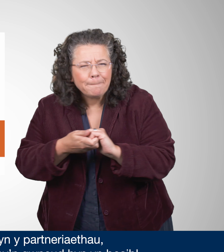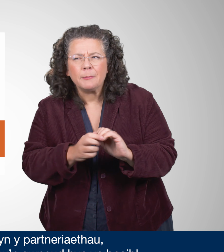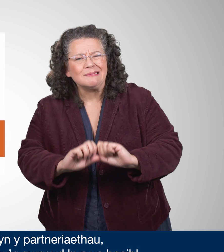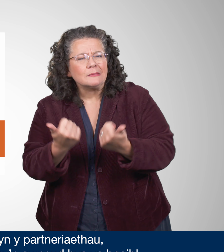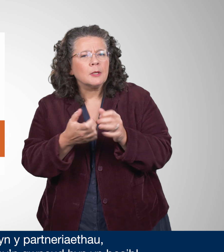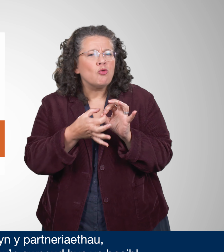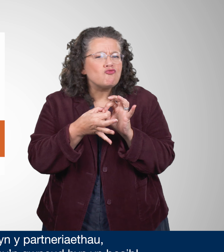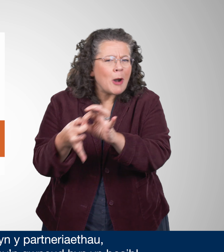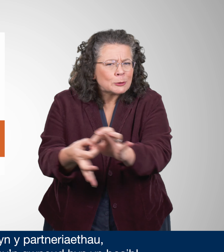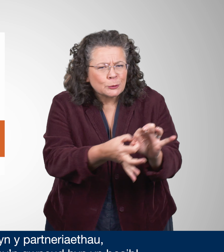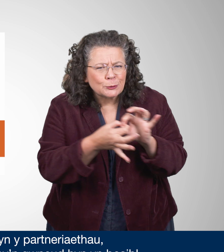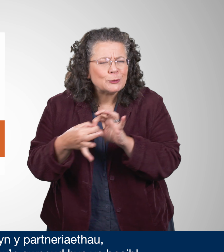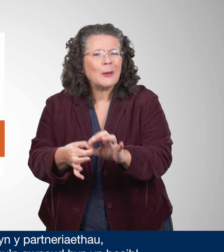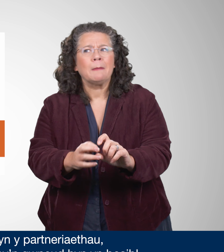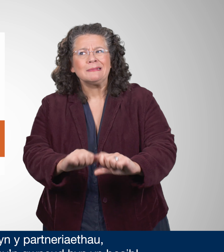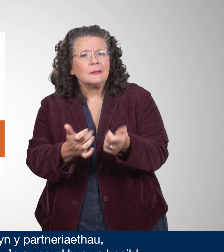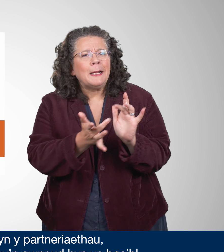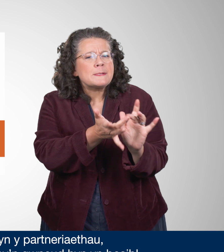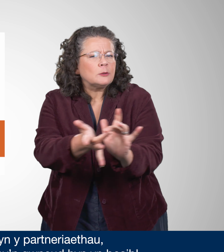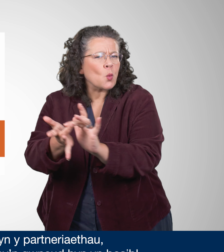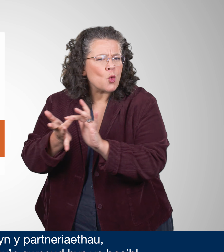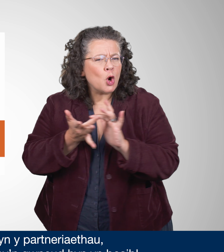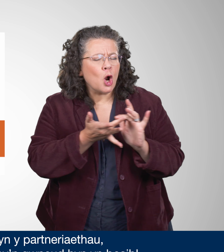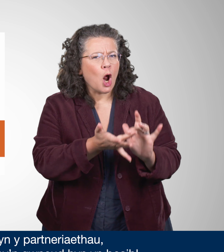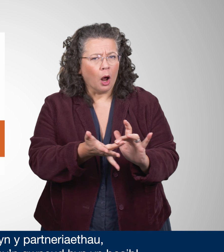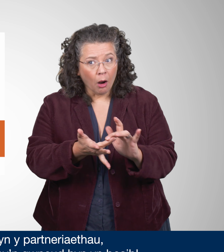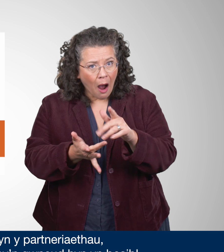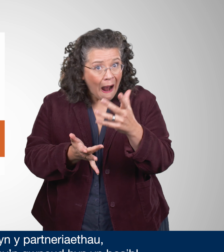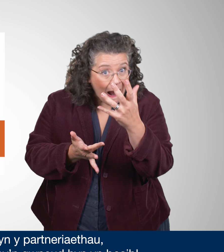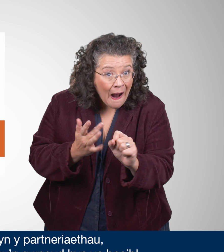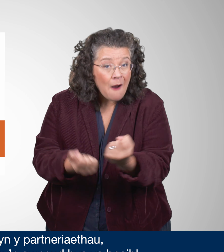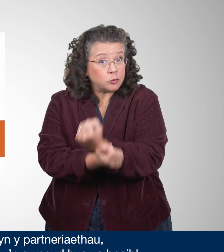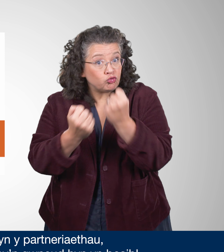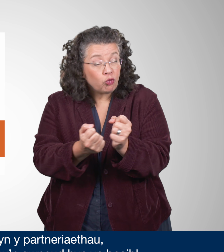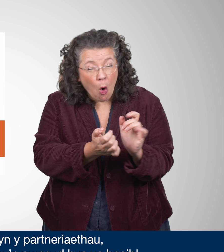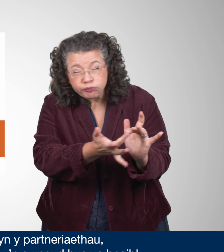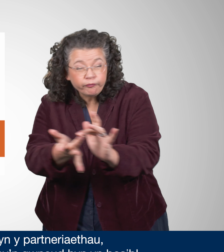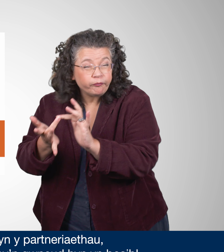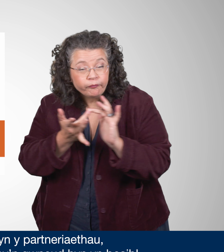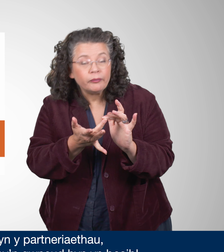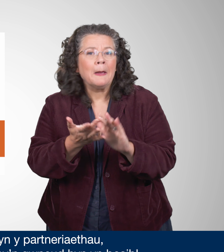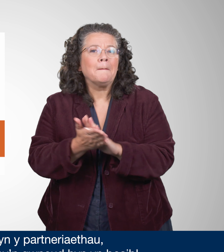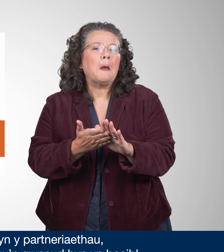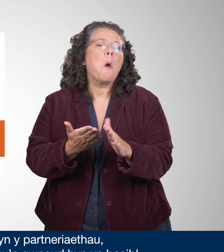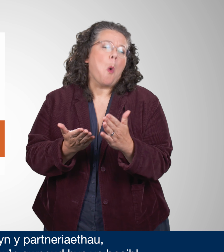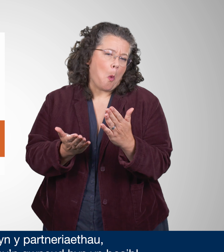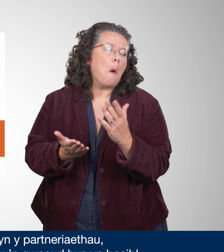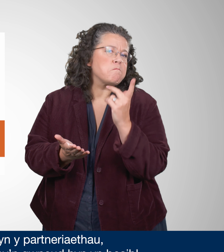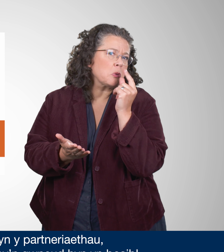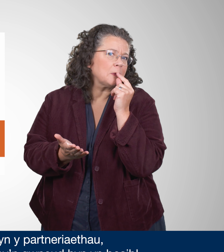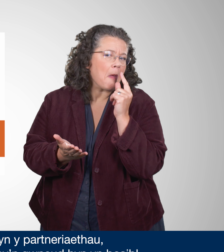y partneriaethau, perthnasoedd a rhwydweithiau sy'n gwneud hyn yn